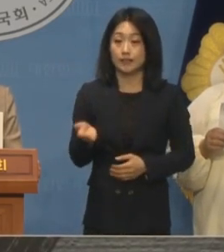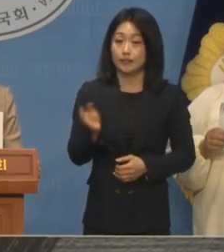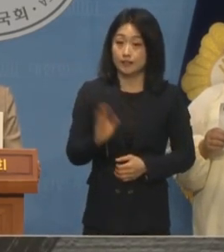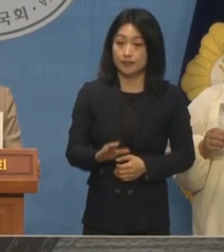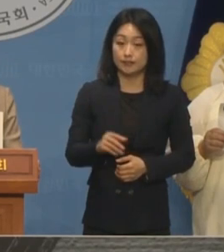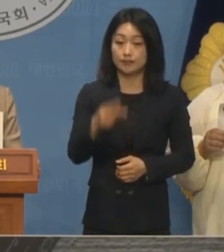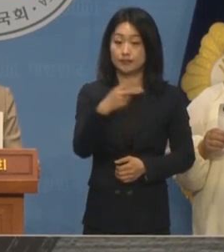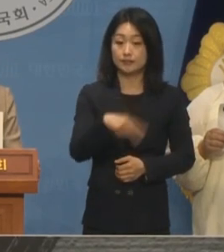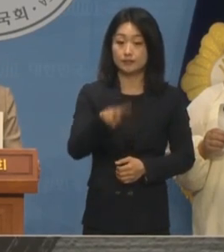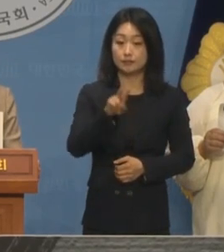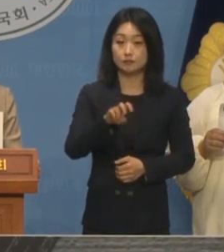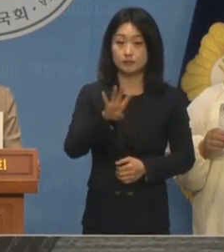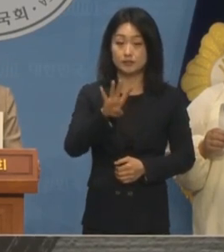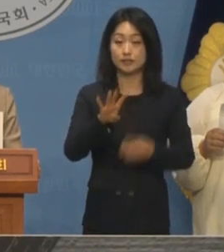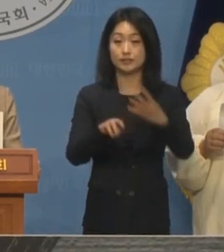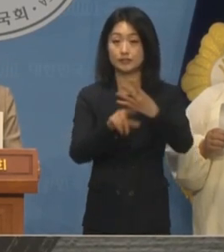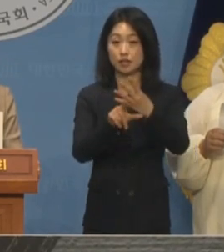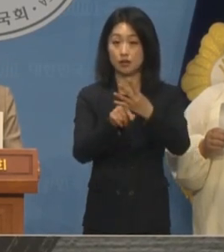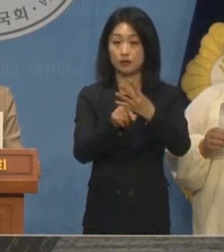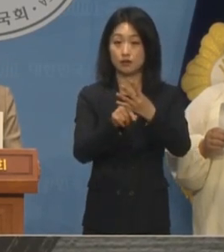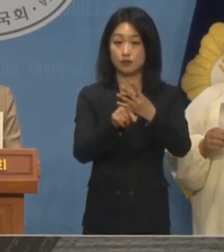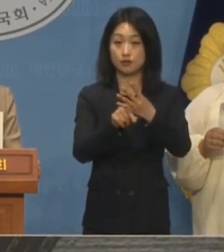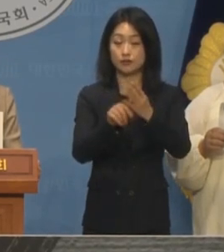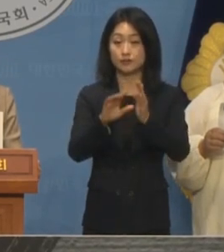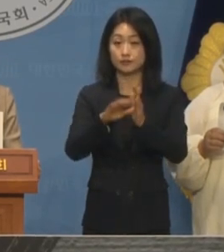하지만 2024년 4월